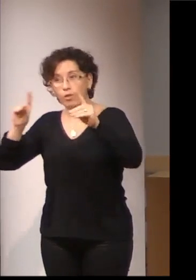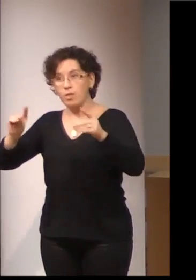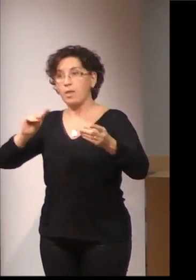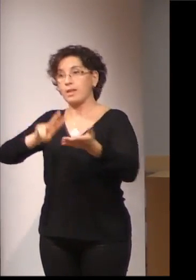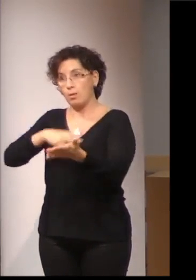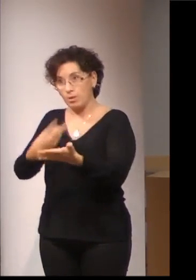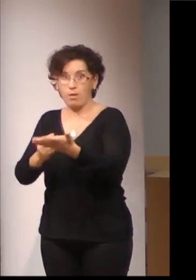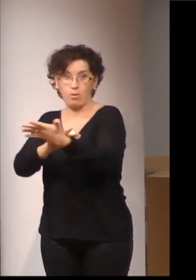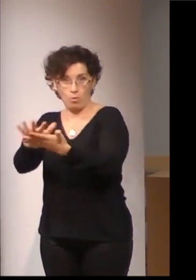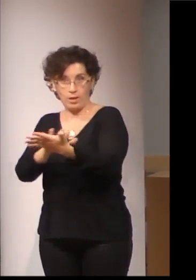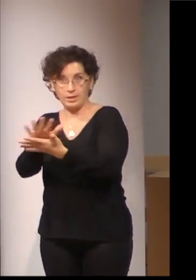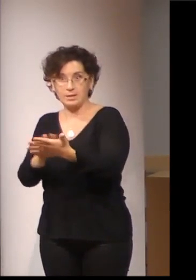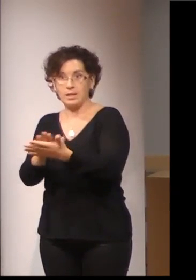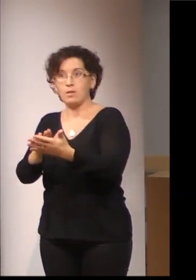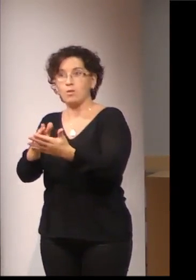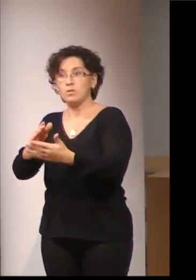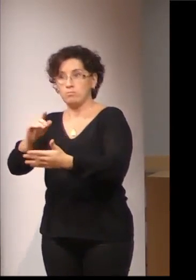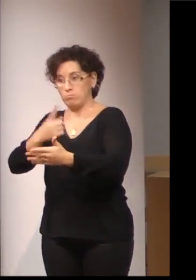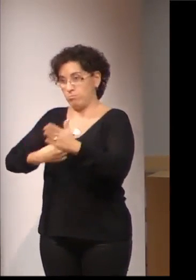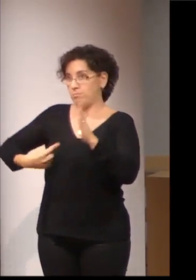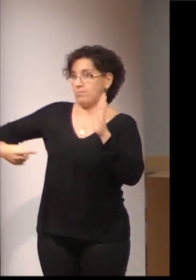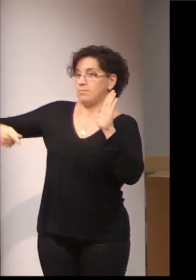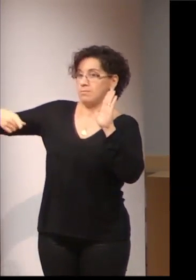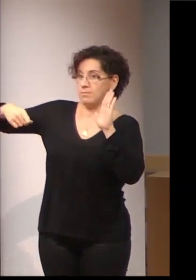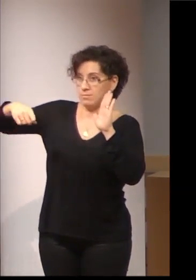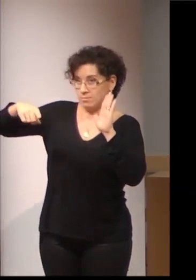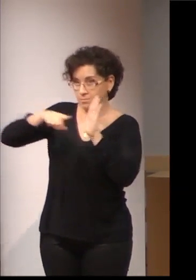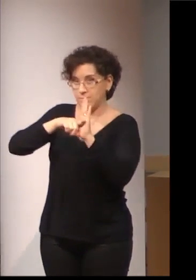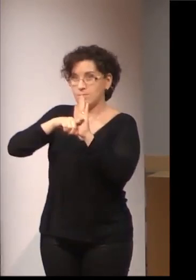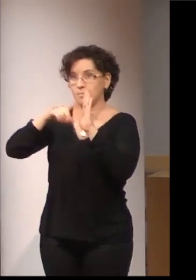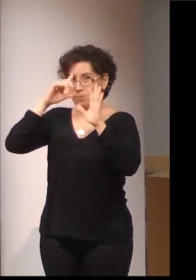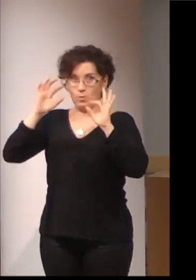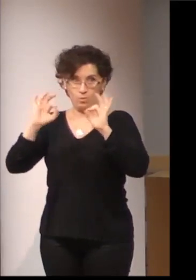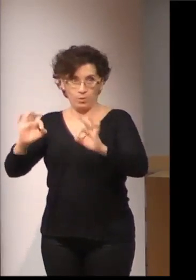lengua de signos española inscrito, evidentemente, como no podía ser de otra manera en el RUT.